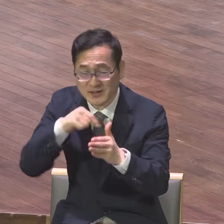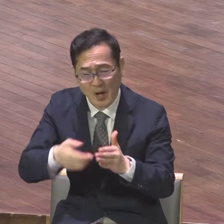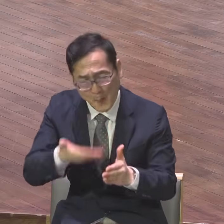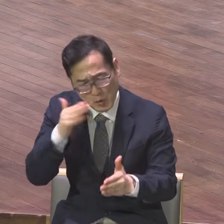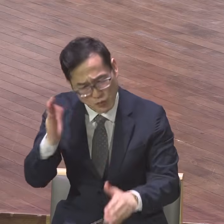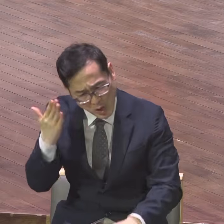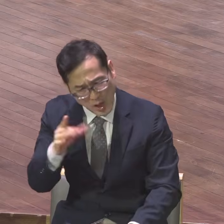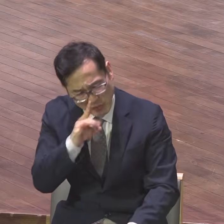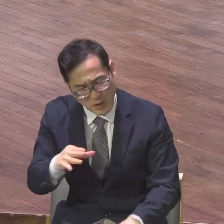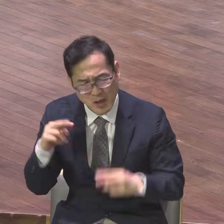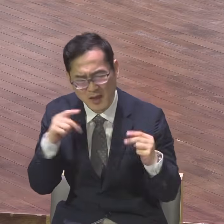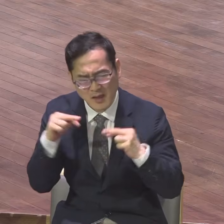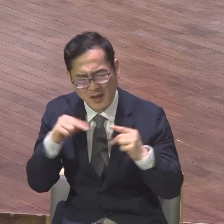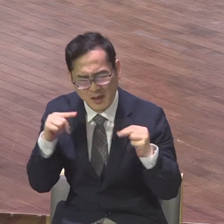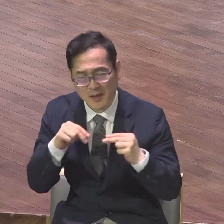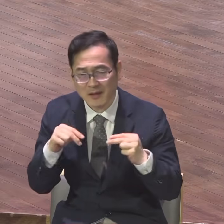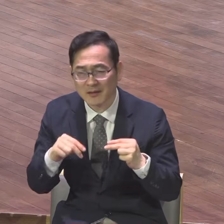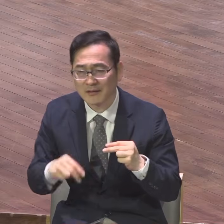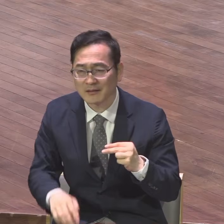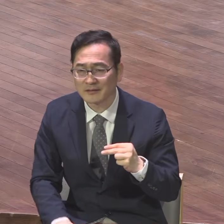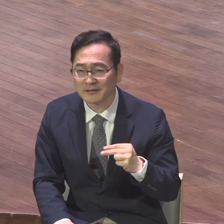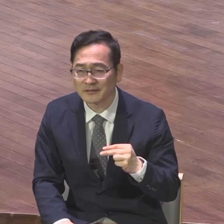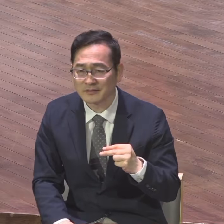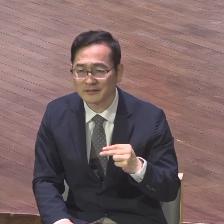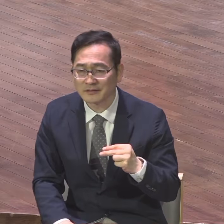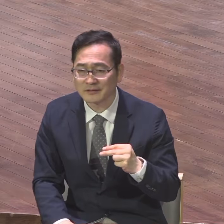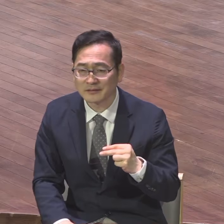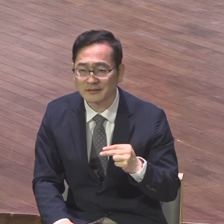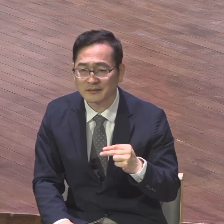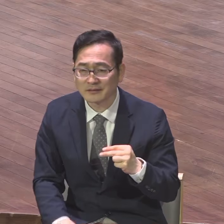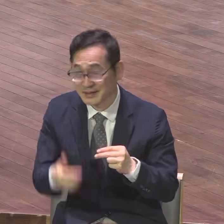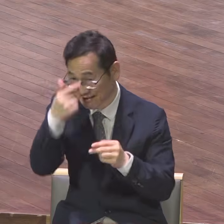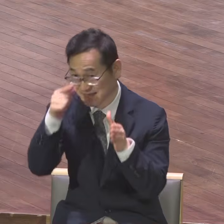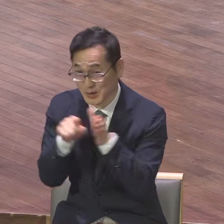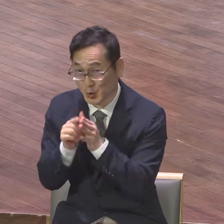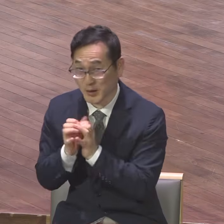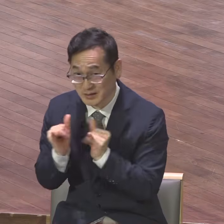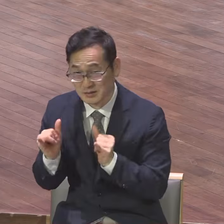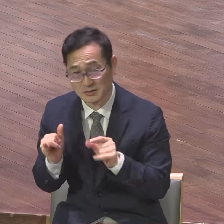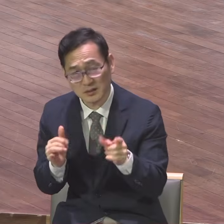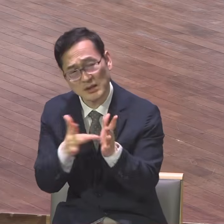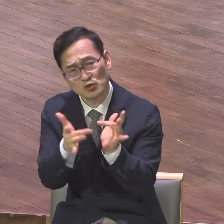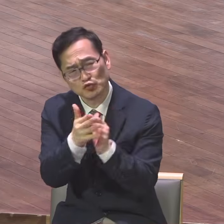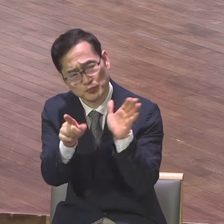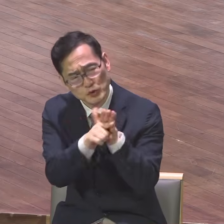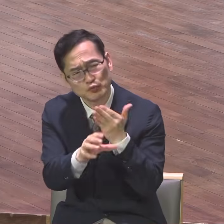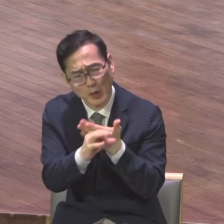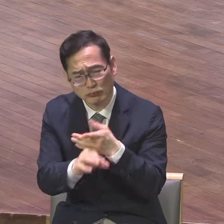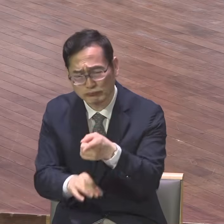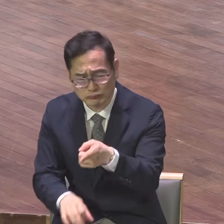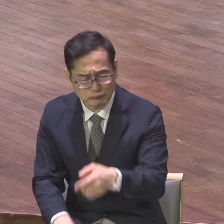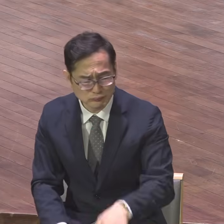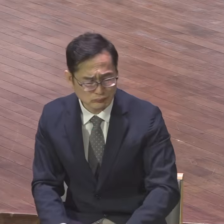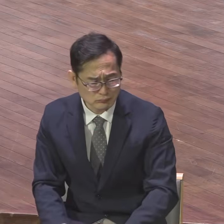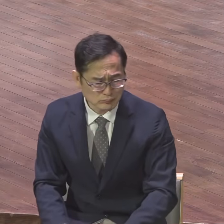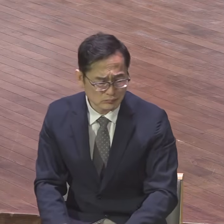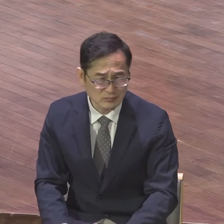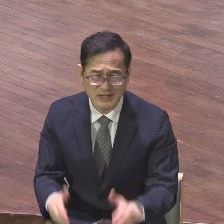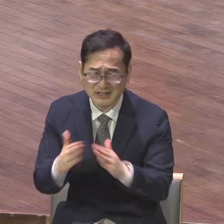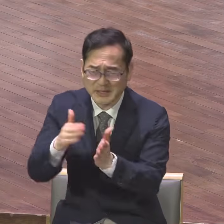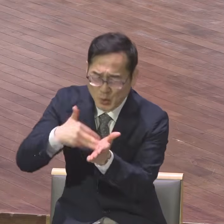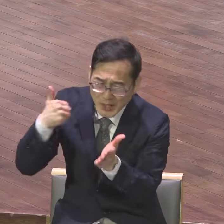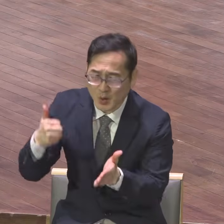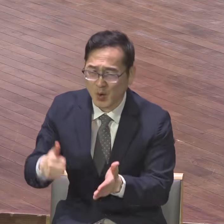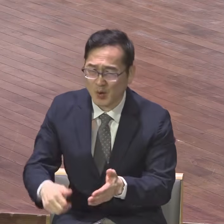많았어요. 가난한 사람들이, 기독교인들이 그 당시에 많았기 때문에 뭐 예수 믿으면 뭐 직장에 쫓겨나지, 집에 쫓겨나지, 뭐